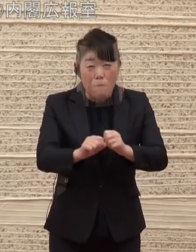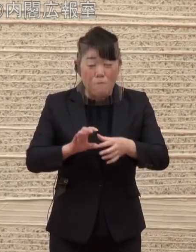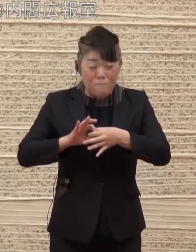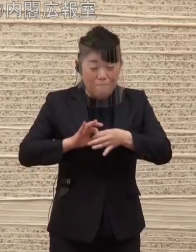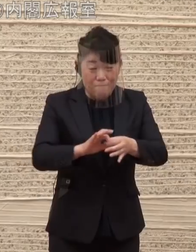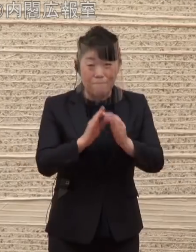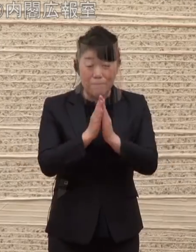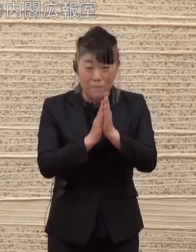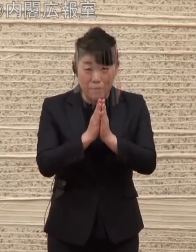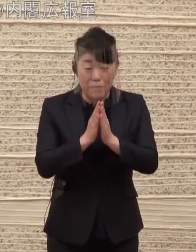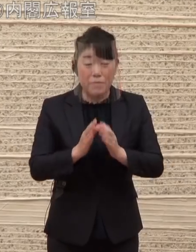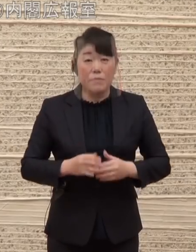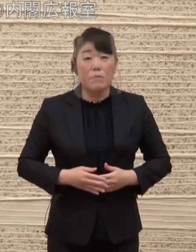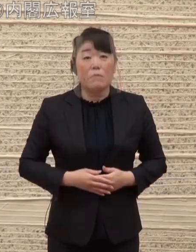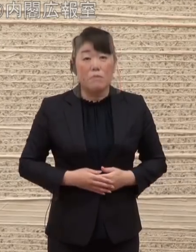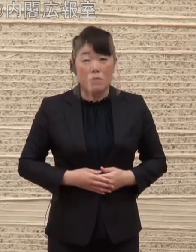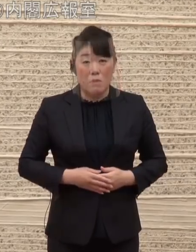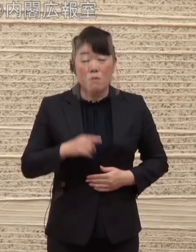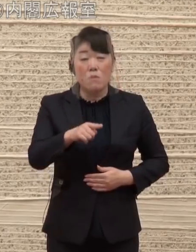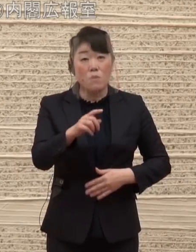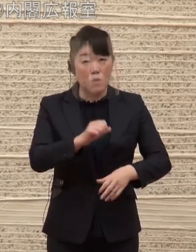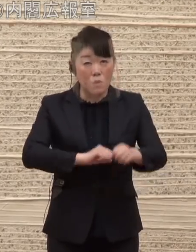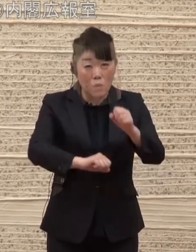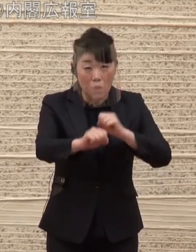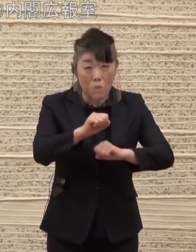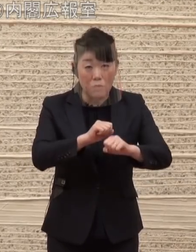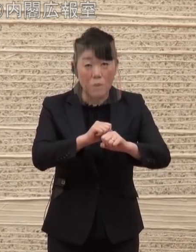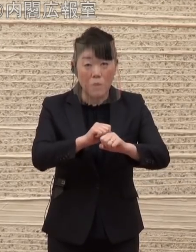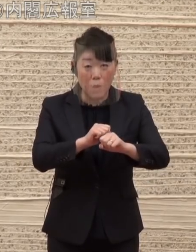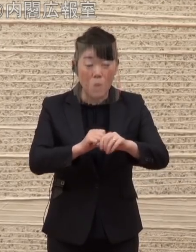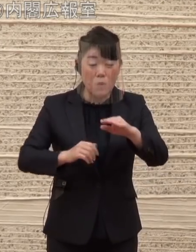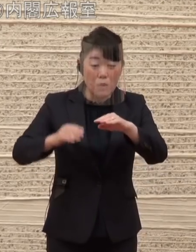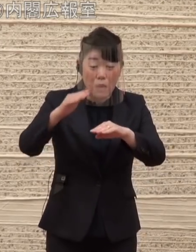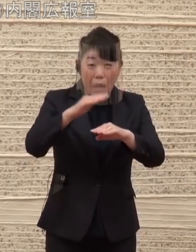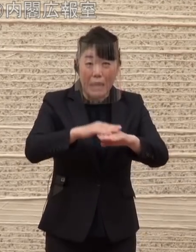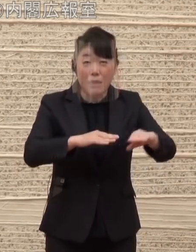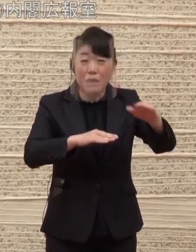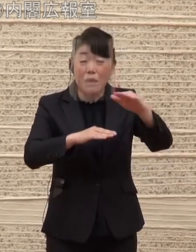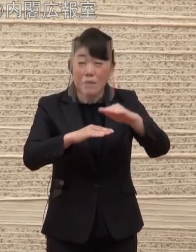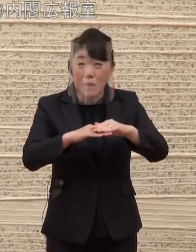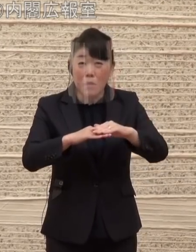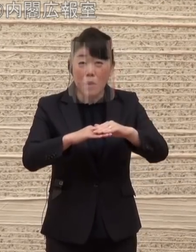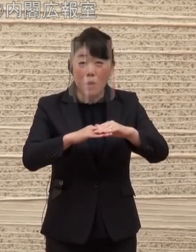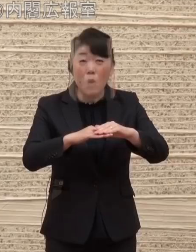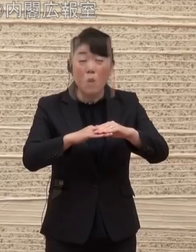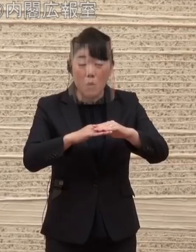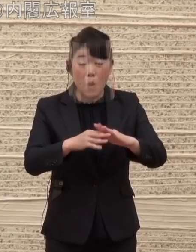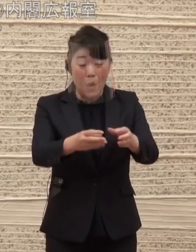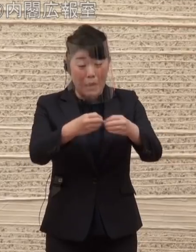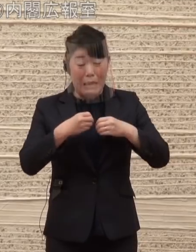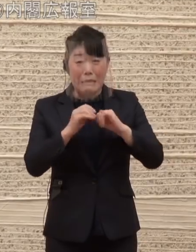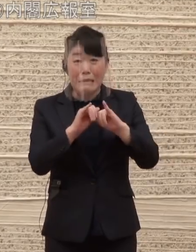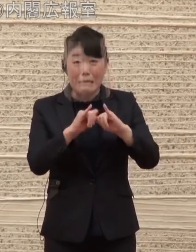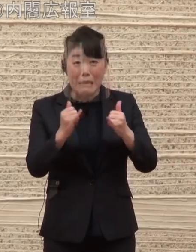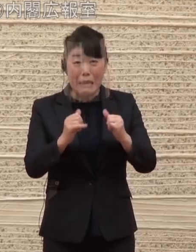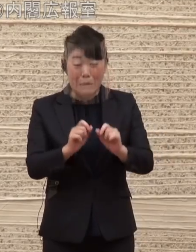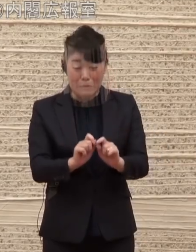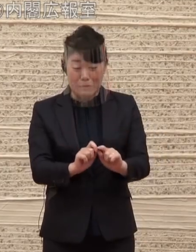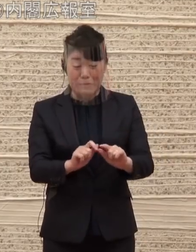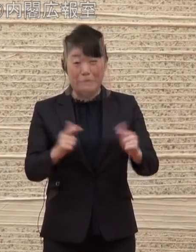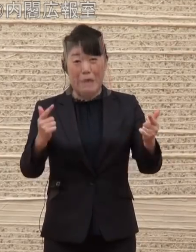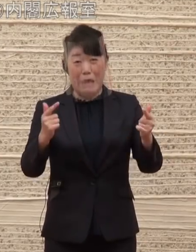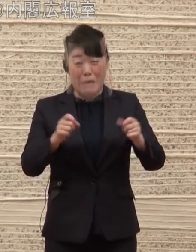ますこうした取り組みを重ねてもなお感染者の増加スピードが再び